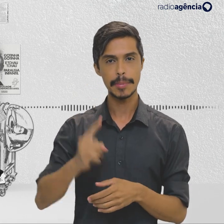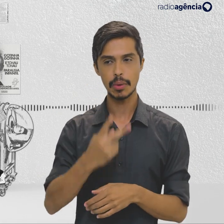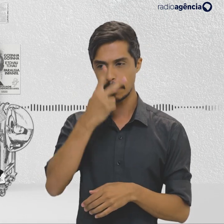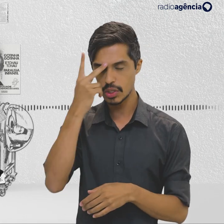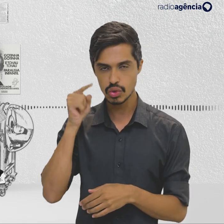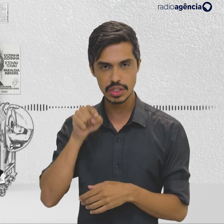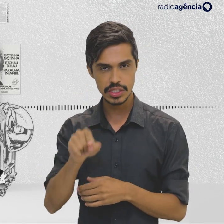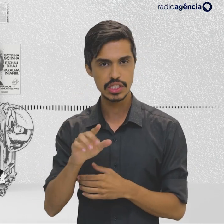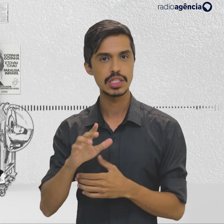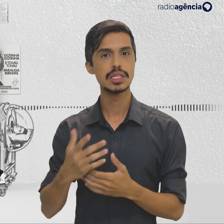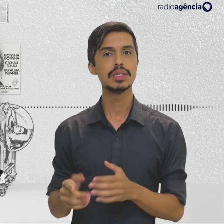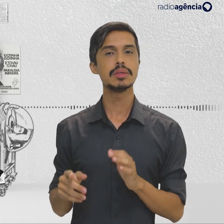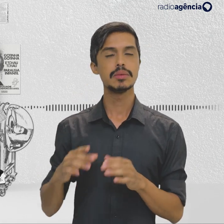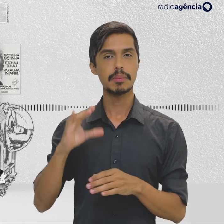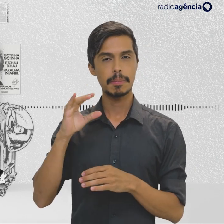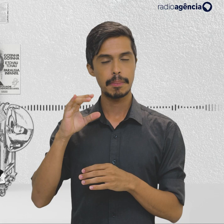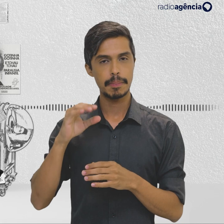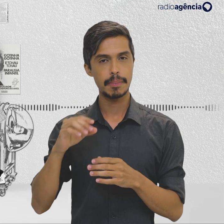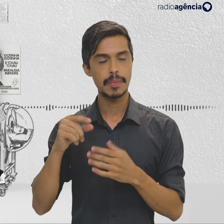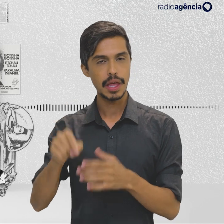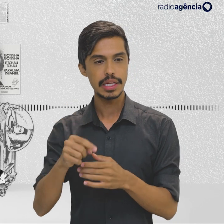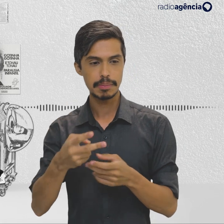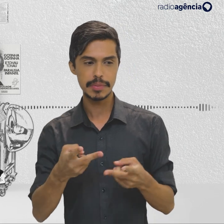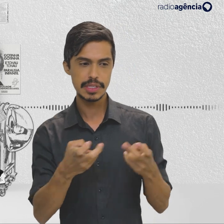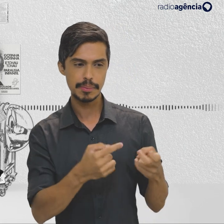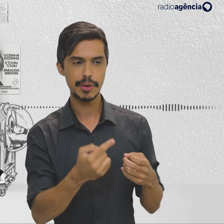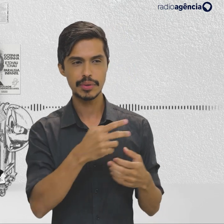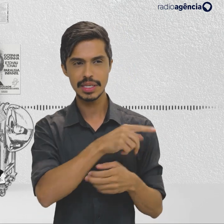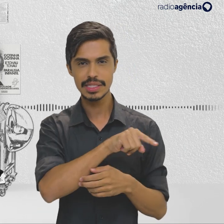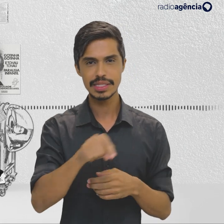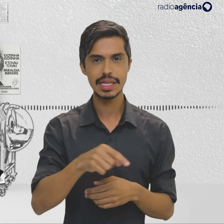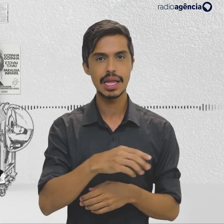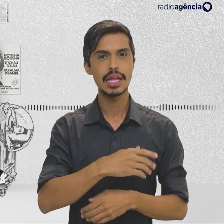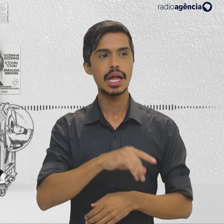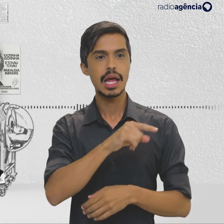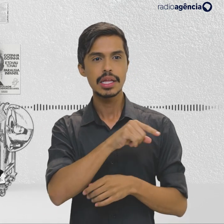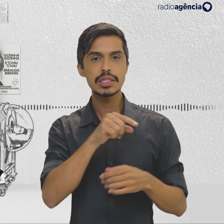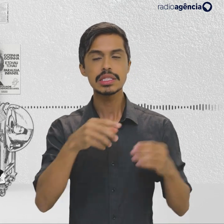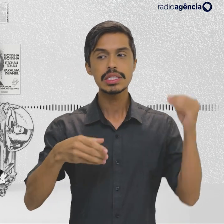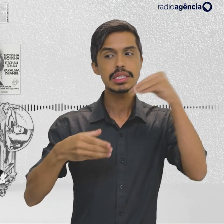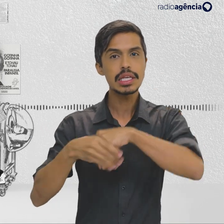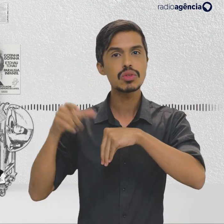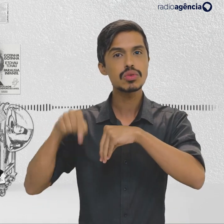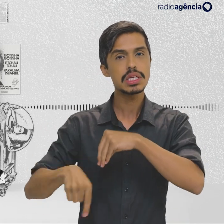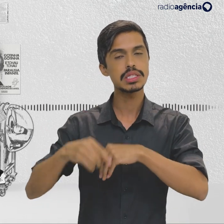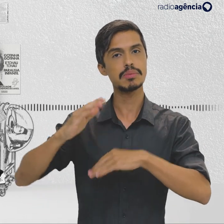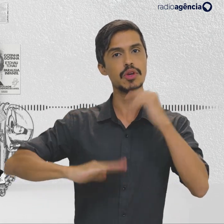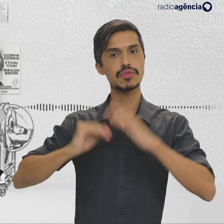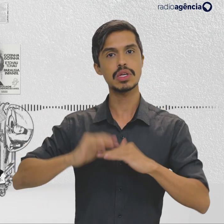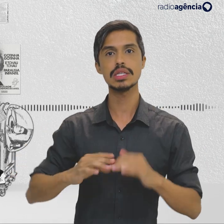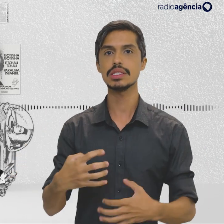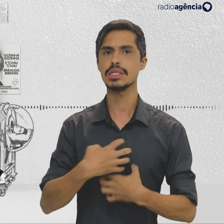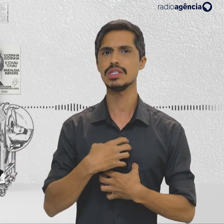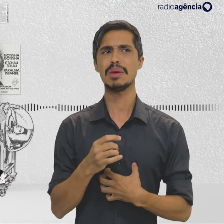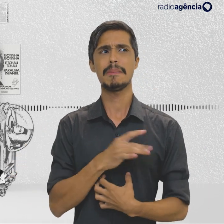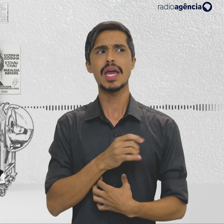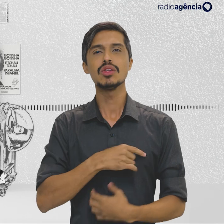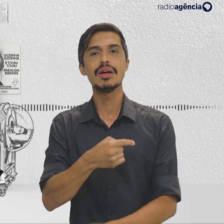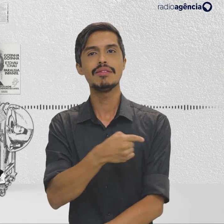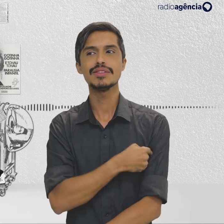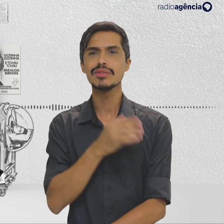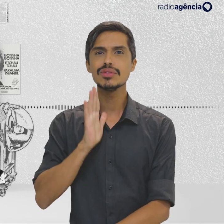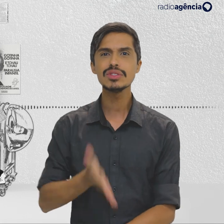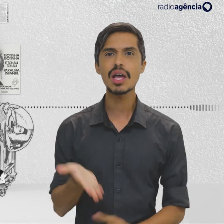brasileiros já detectou uma hesitação vacinal até Entre esses Profissionais que são essenciais